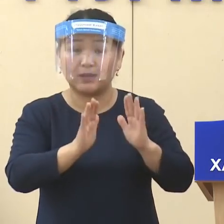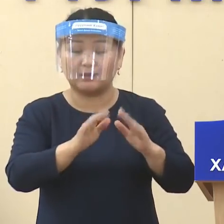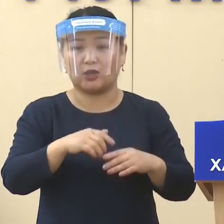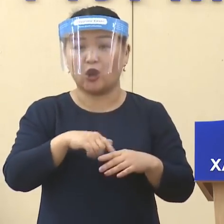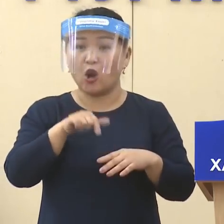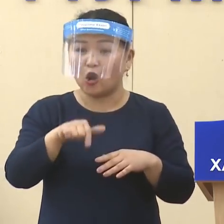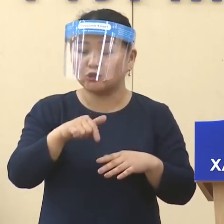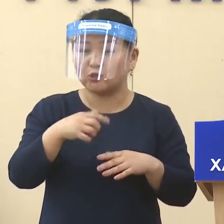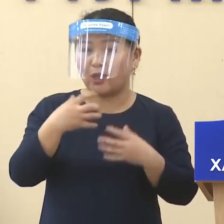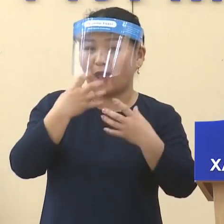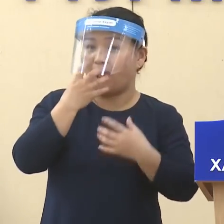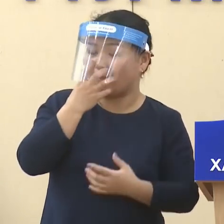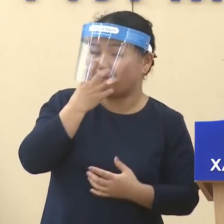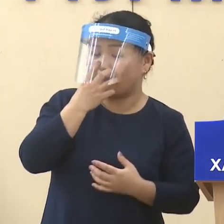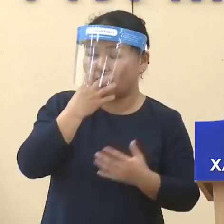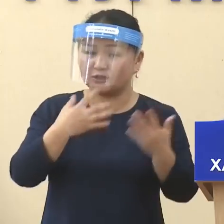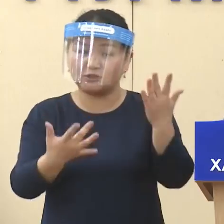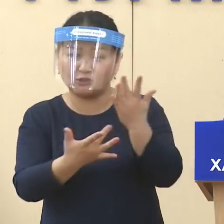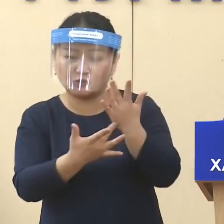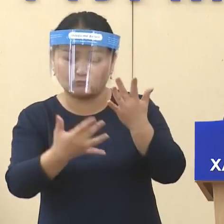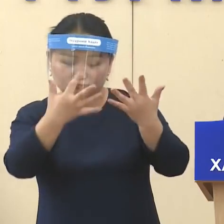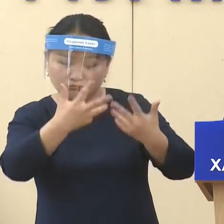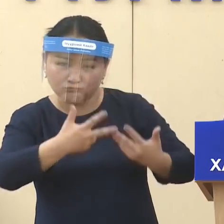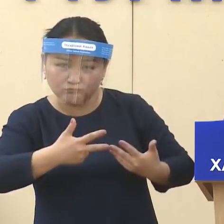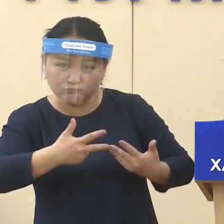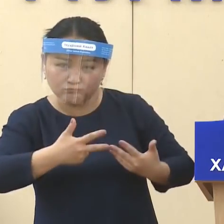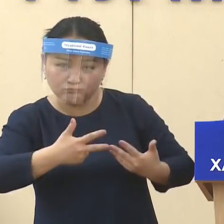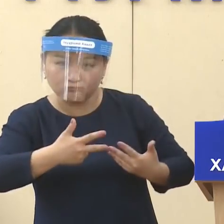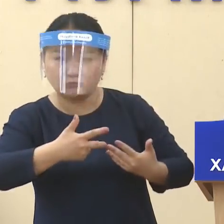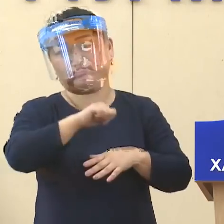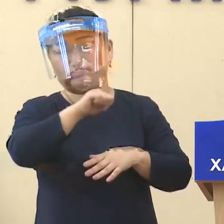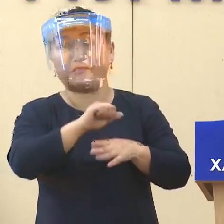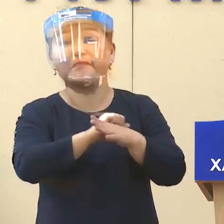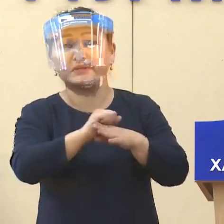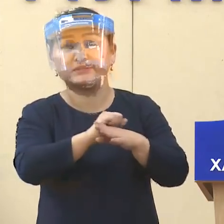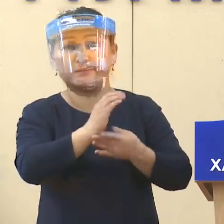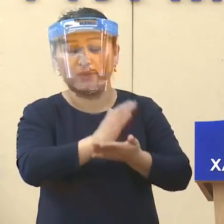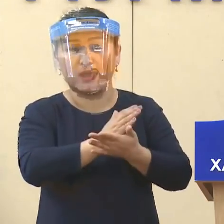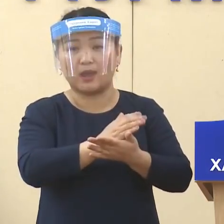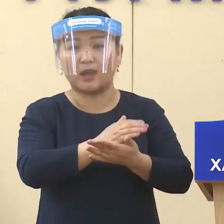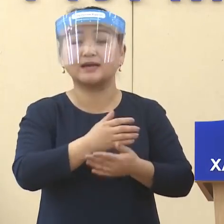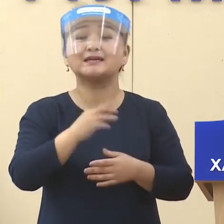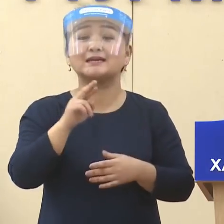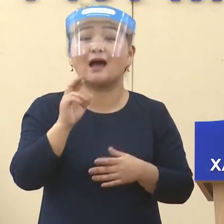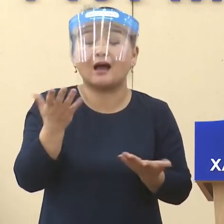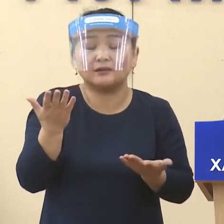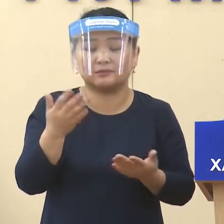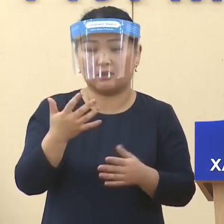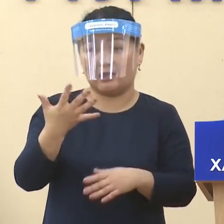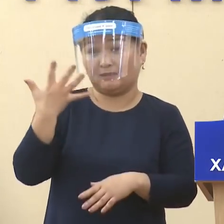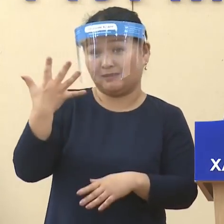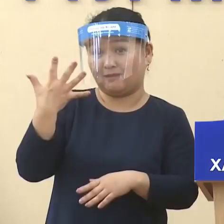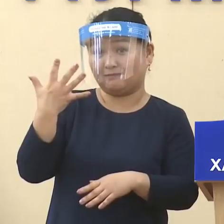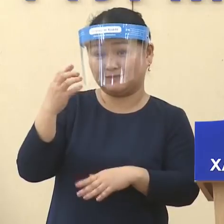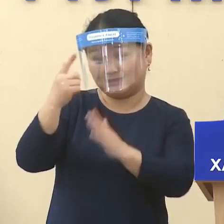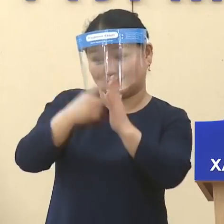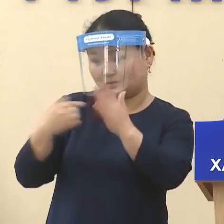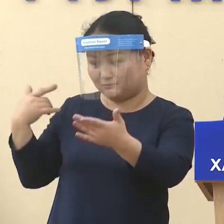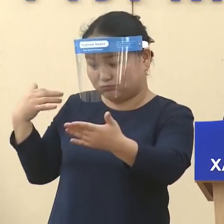одоогийн байдлаар бид бүрэн одоо бэлтгэгдсэн байна. Яагадгүй өнгөрсөн 5 сарын хугацаа бидэнд өгсөн